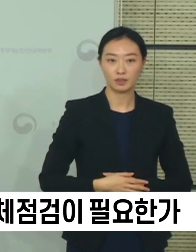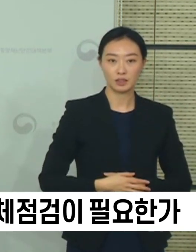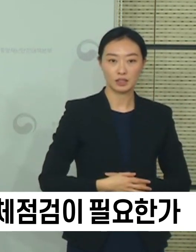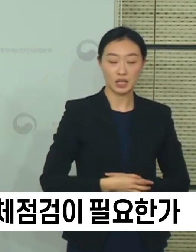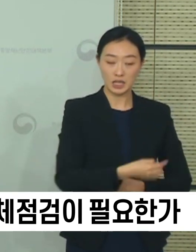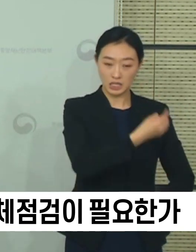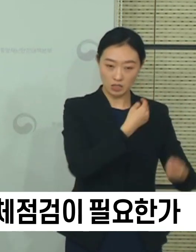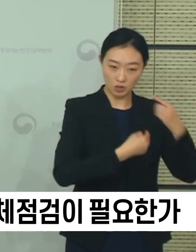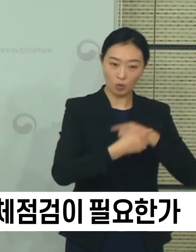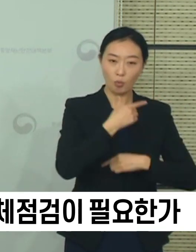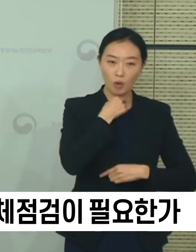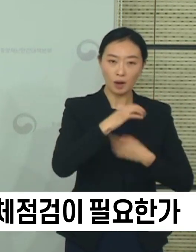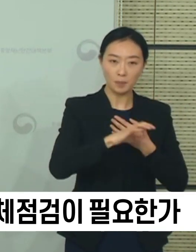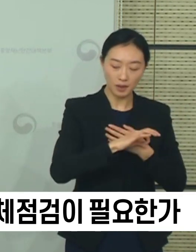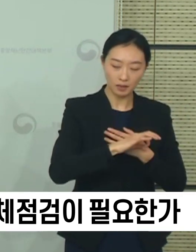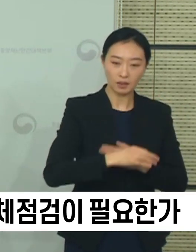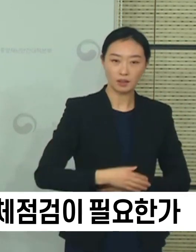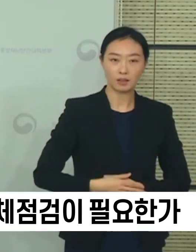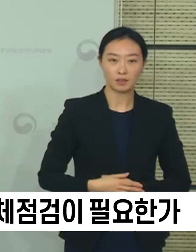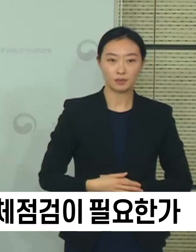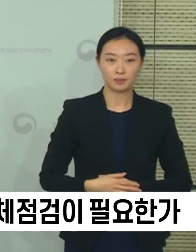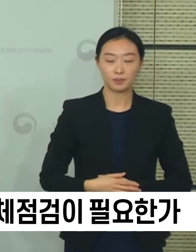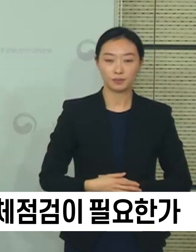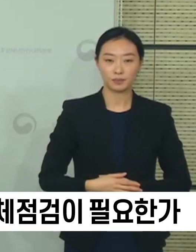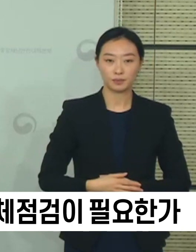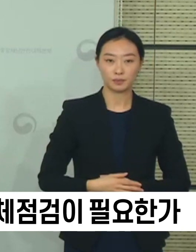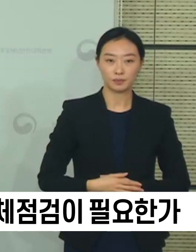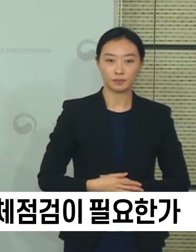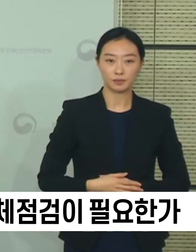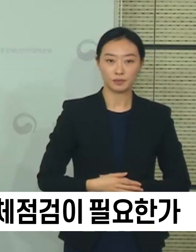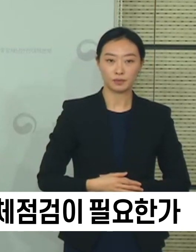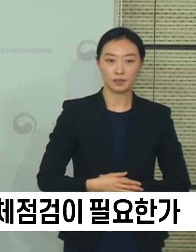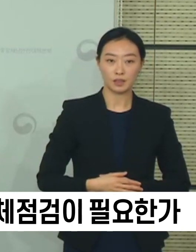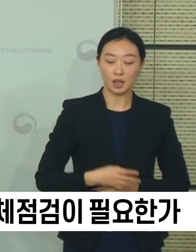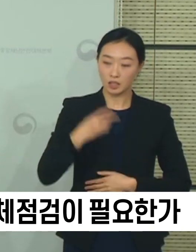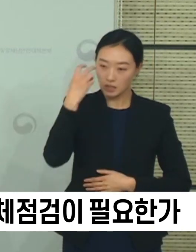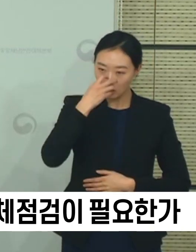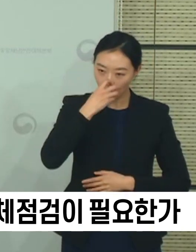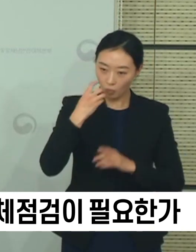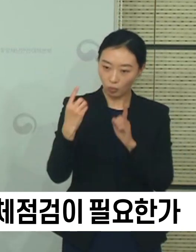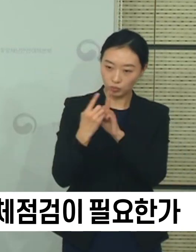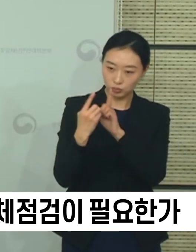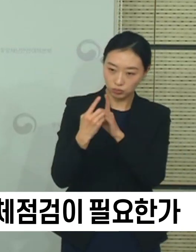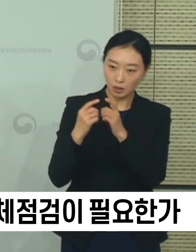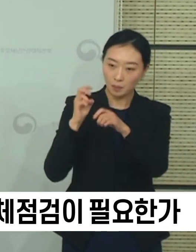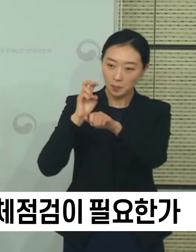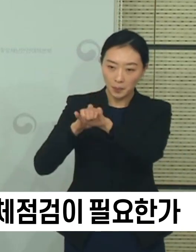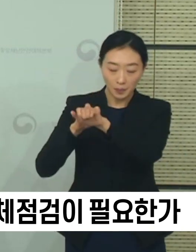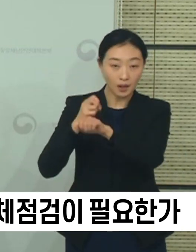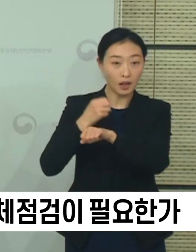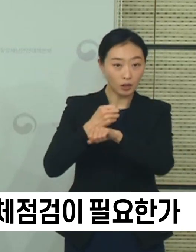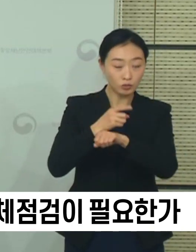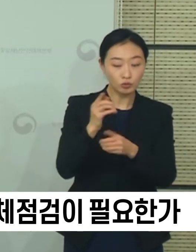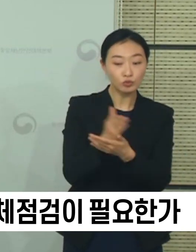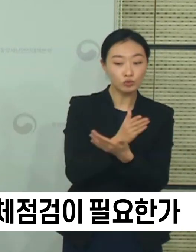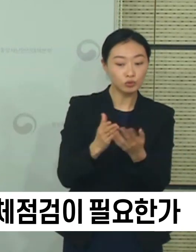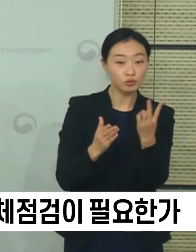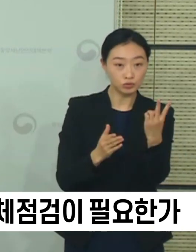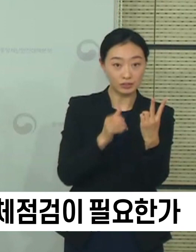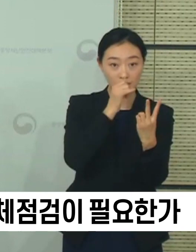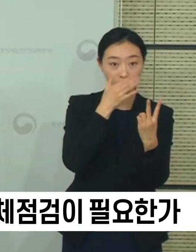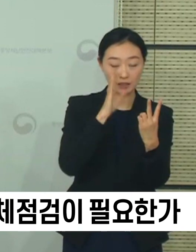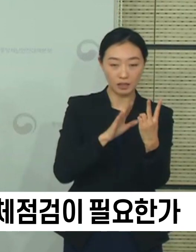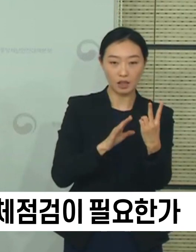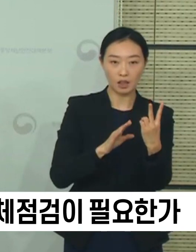신청을 하려면 진료를 보는 외래 또는 이제 뭐 입원까지도 이게 두 가지로 저희가 나눠서 하고 있습니다만